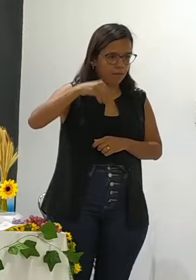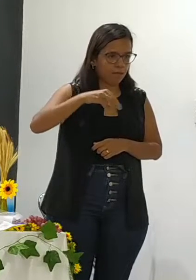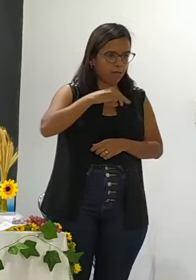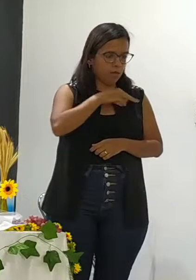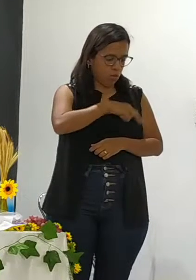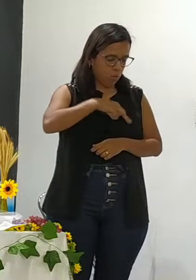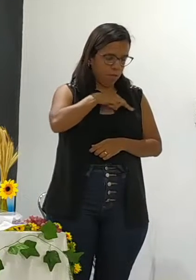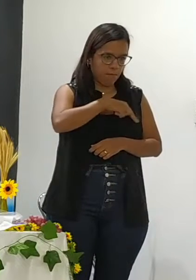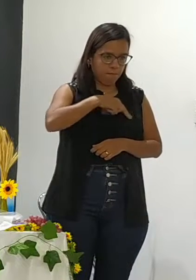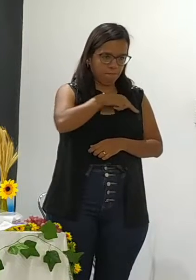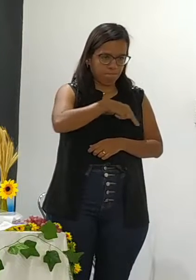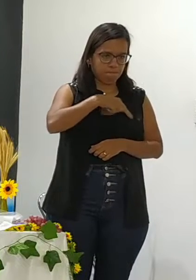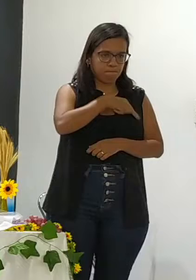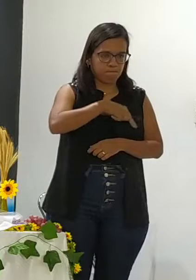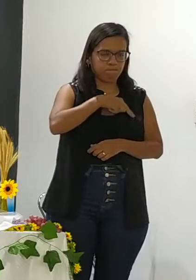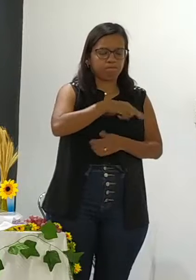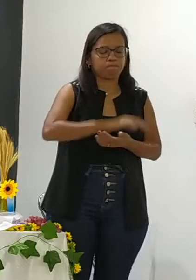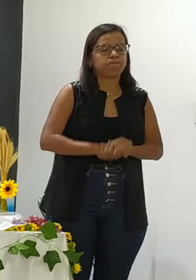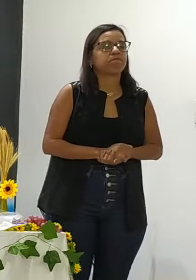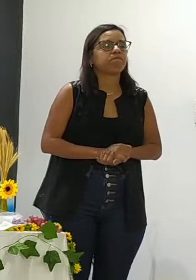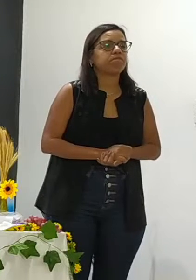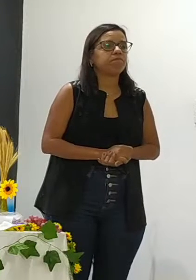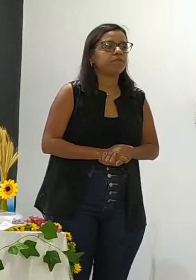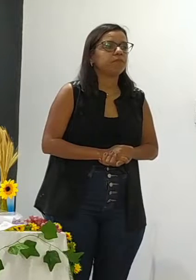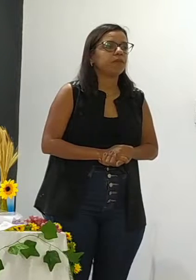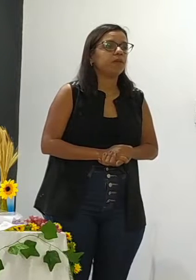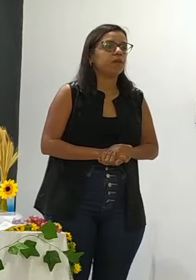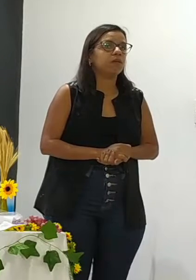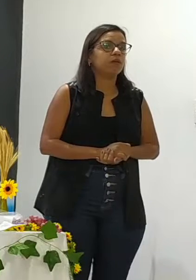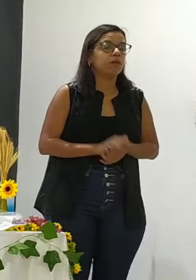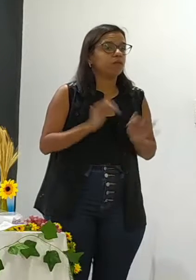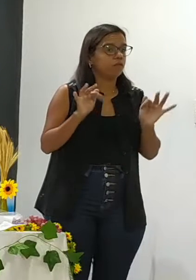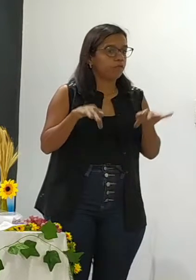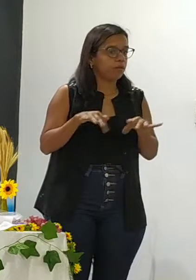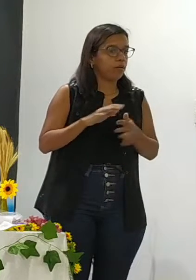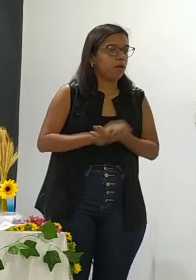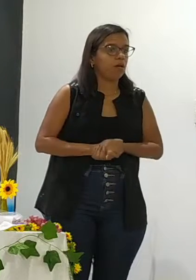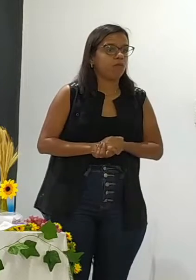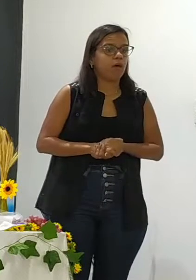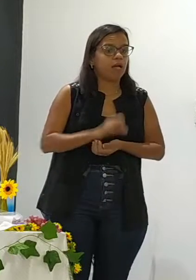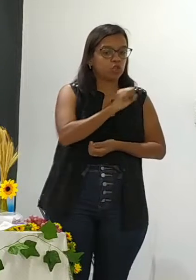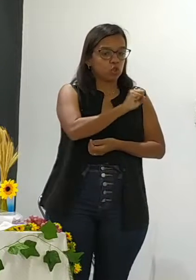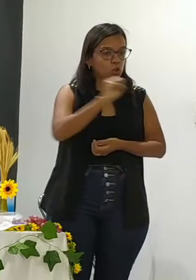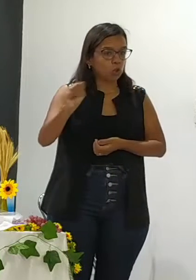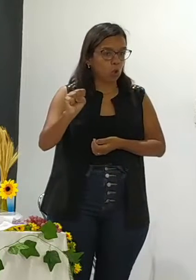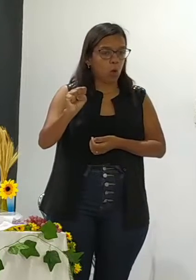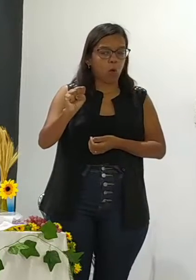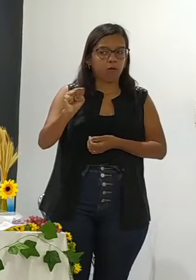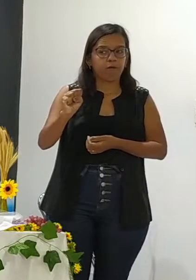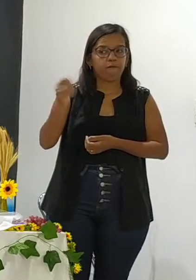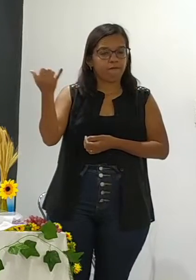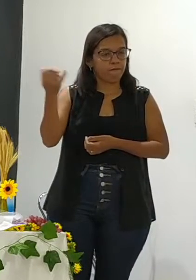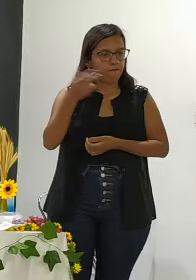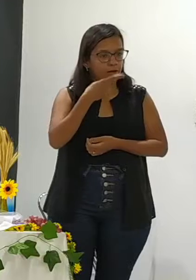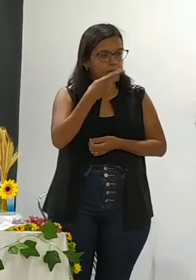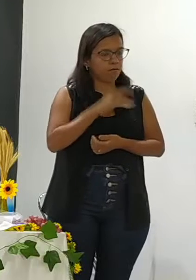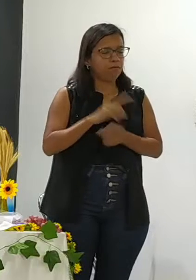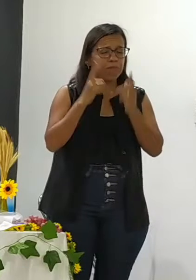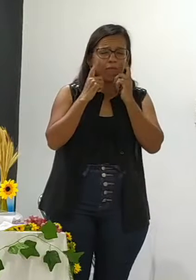Mas no final, ela ouve a sua sogra, chora muito, mas